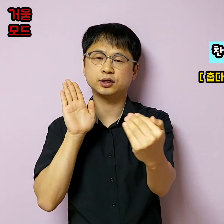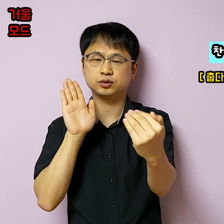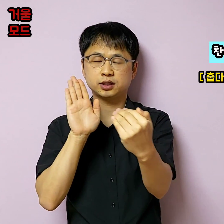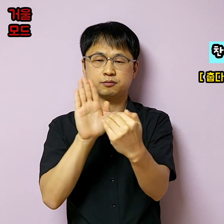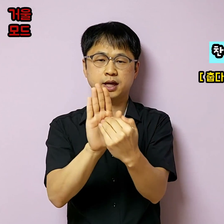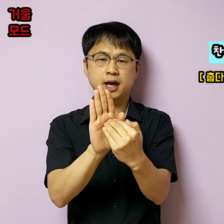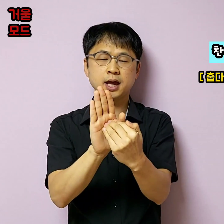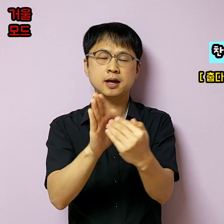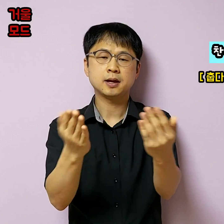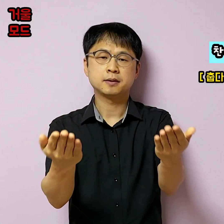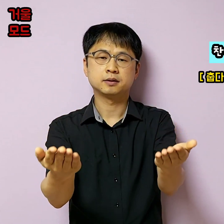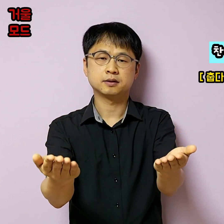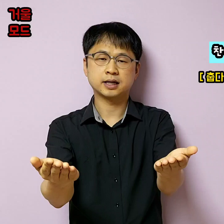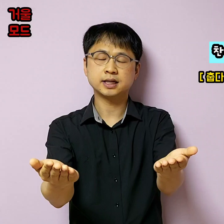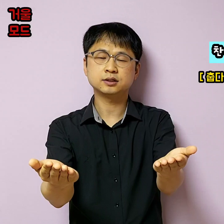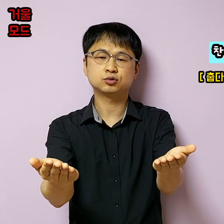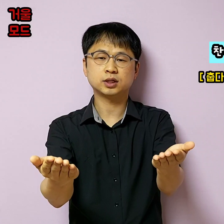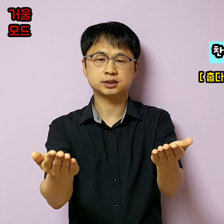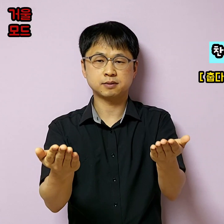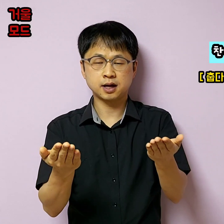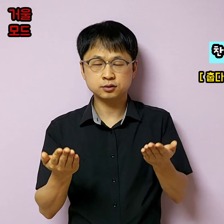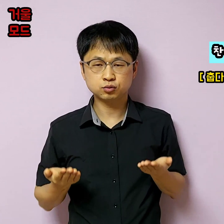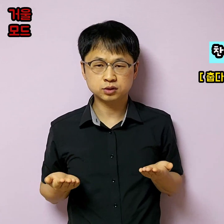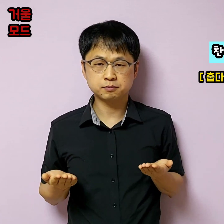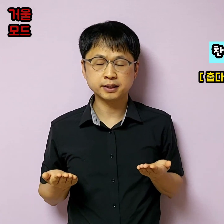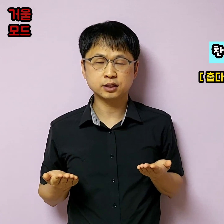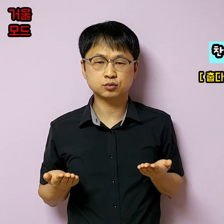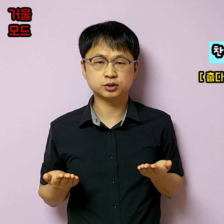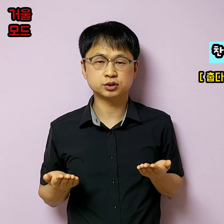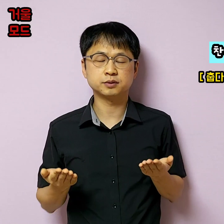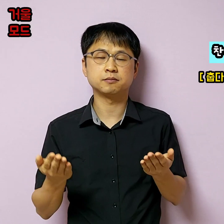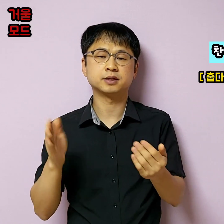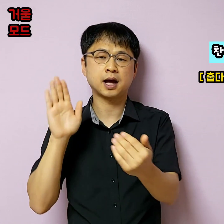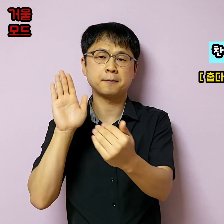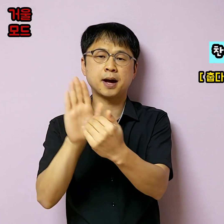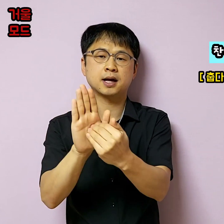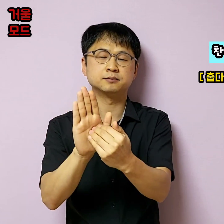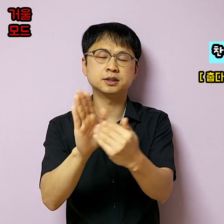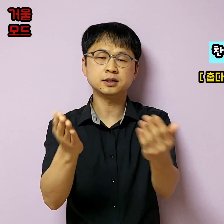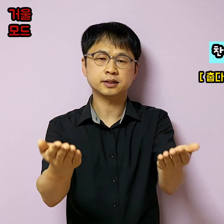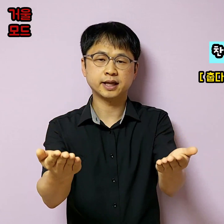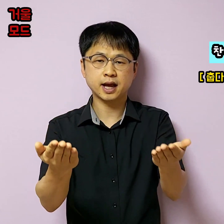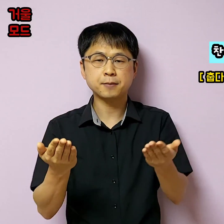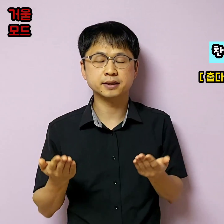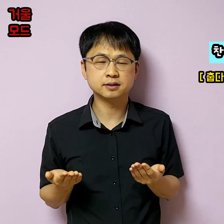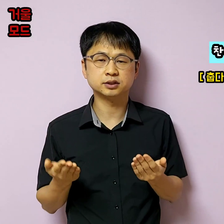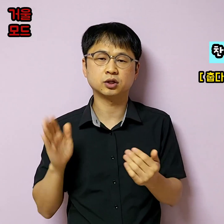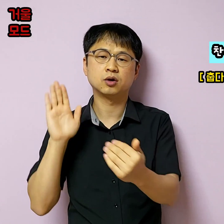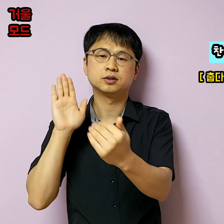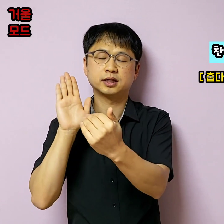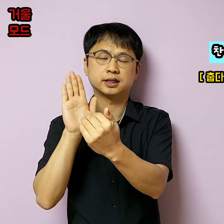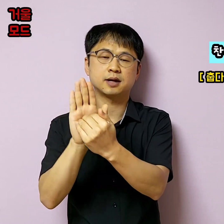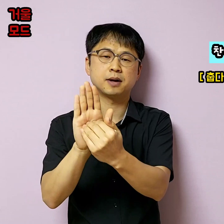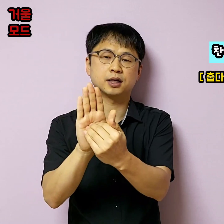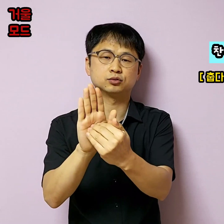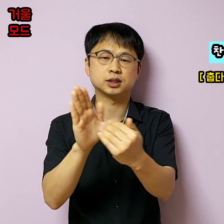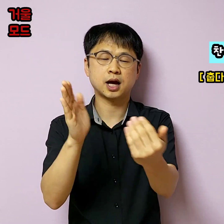해주기 때문에 가사는 주다지만 수어는 받다 수어 해주시면 됩니다. 막음을 내가 받는 거죠. 상대가